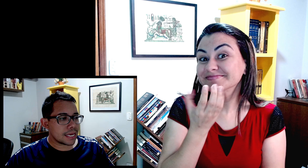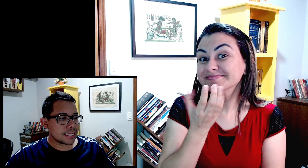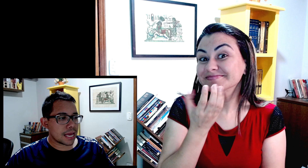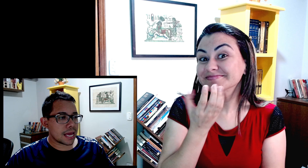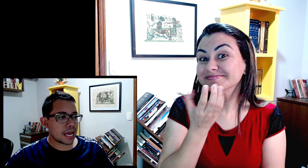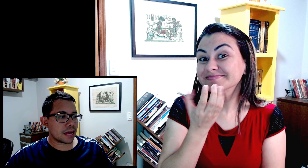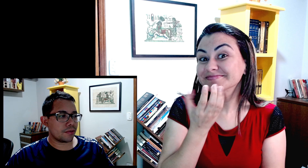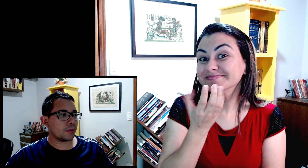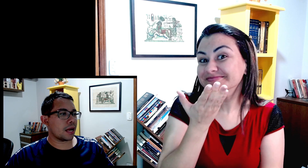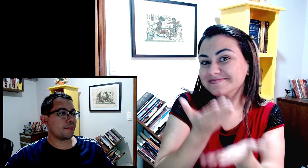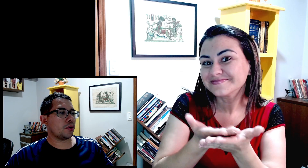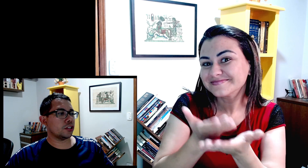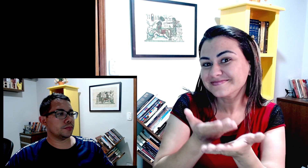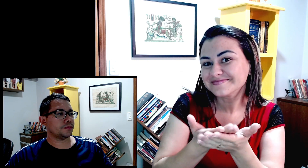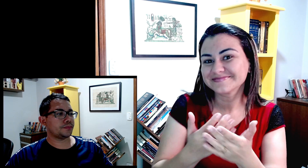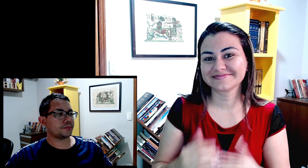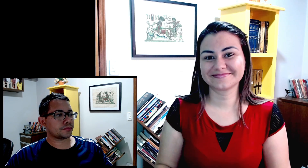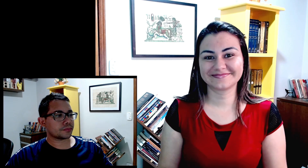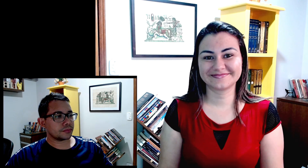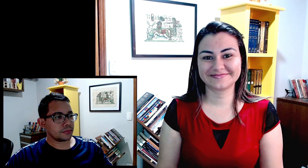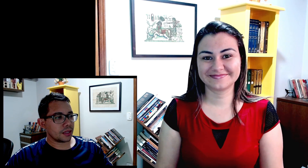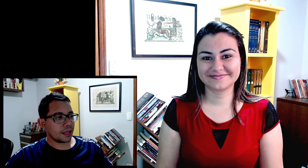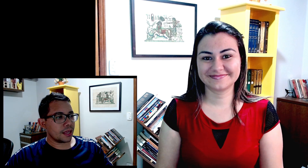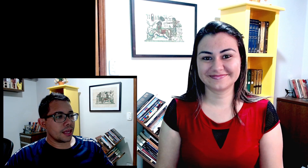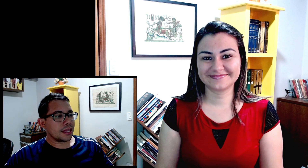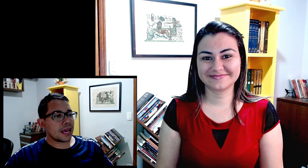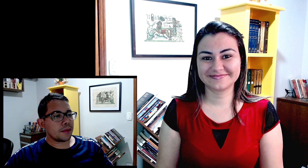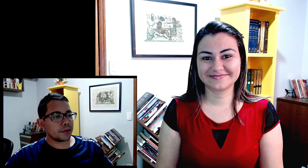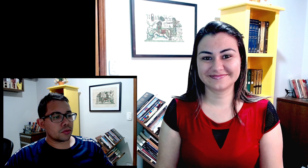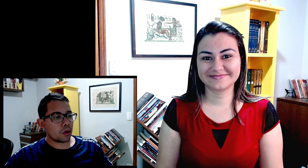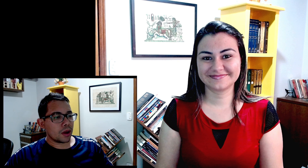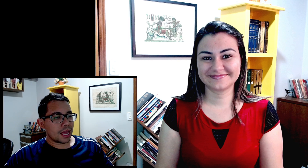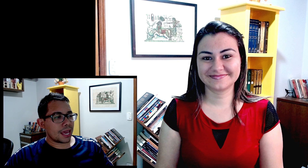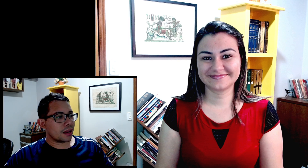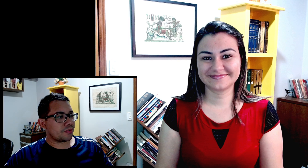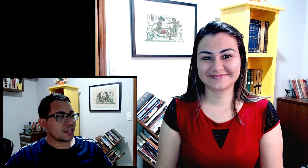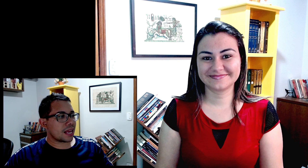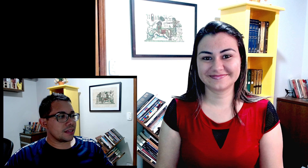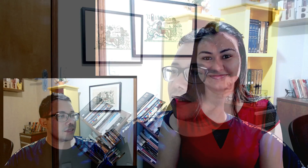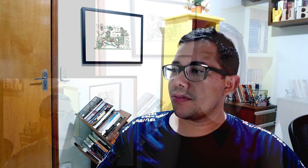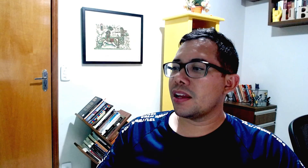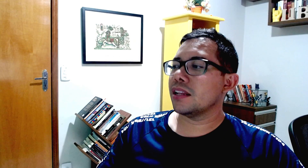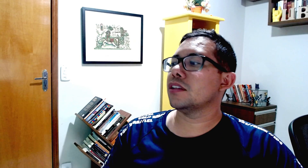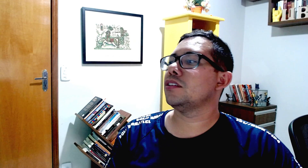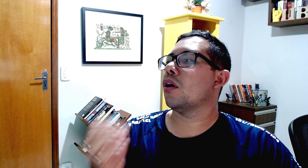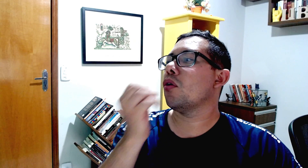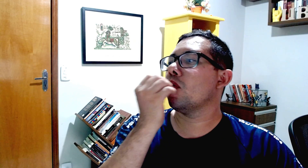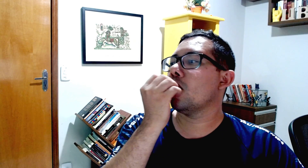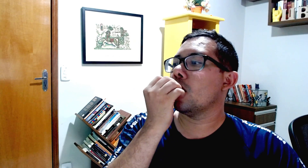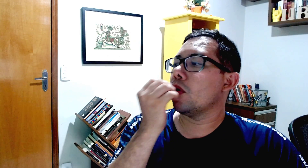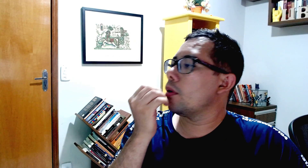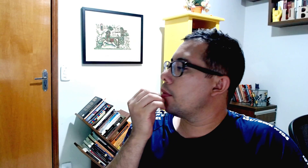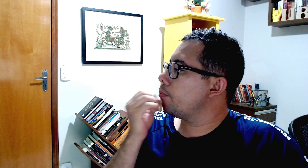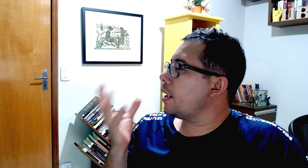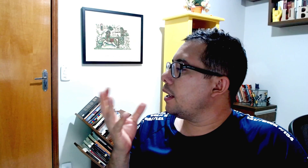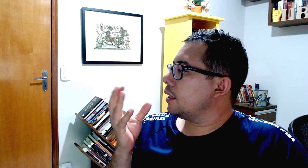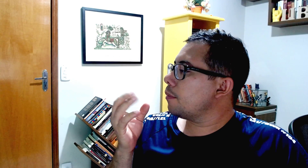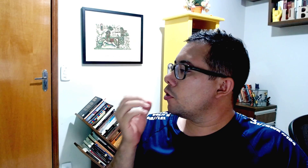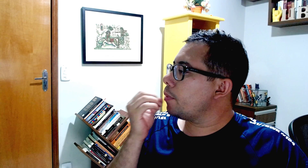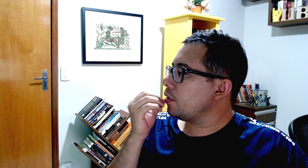Beleza. Vamos lá. Próximo. E aí, pessoal, ela finaliza falando assim, ó. Bem, lembra do